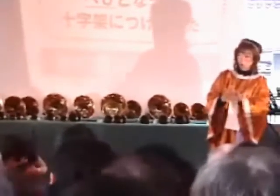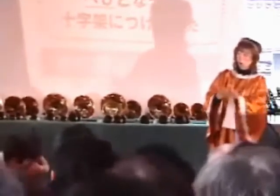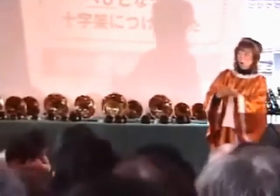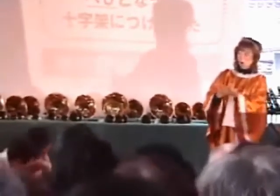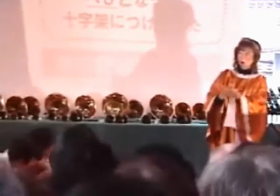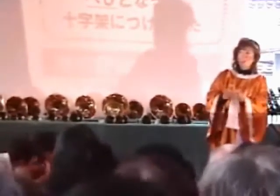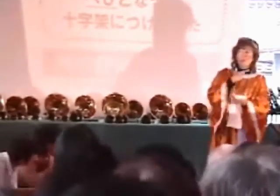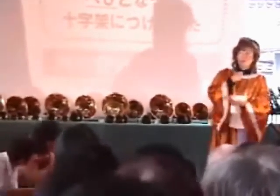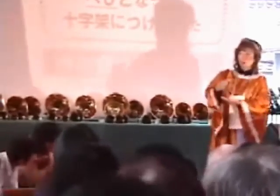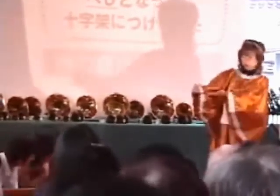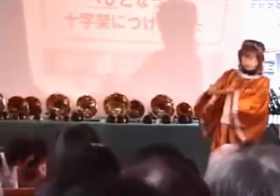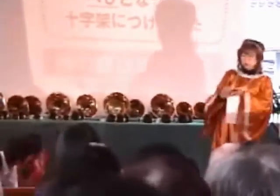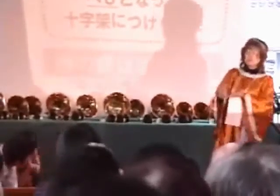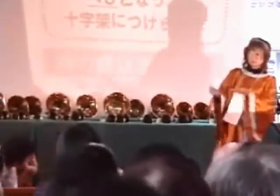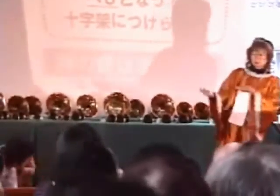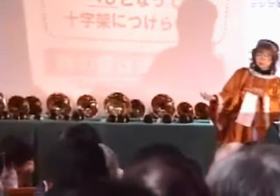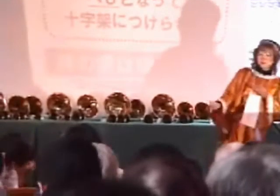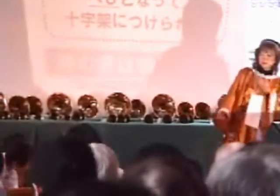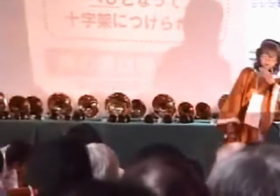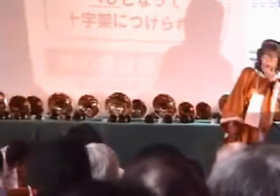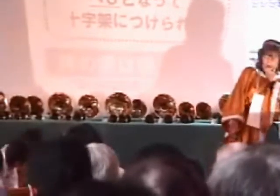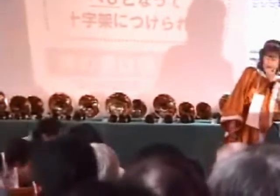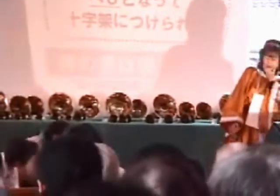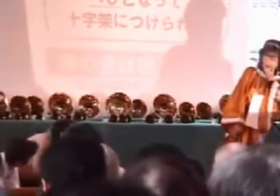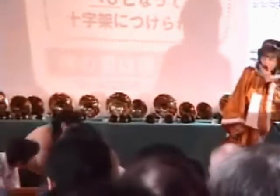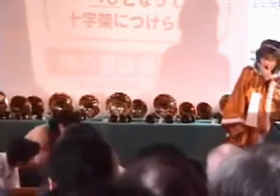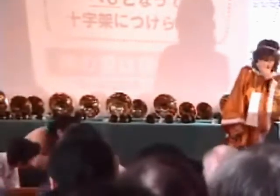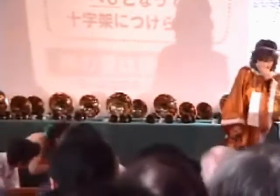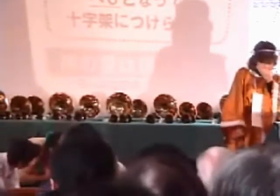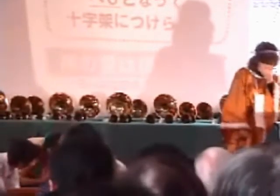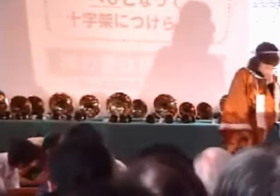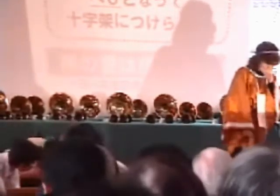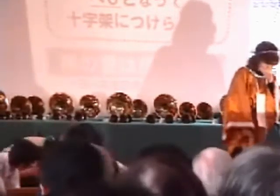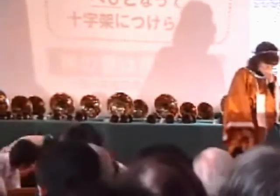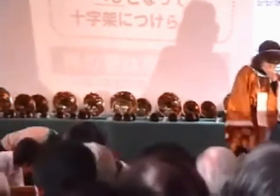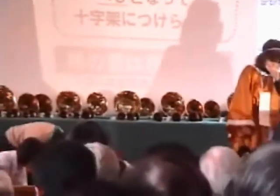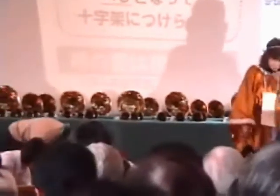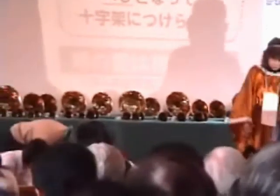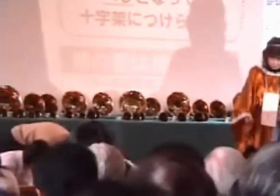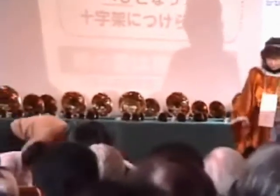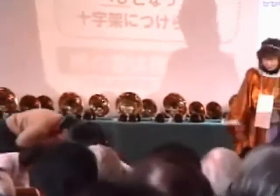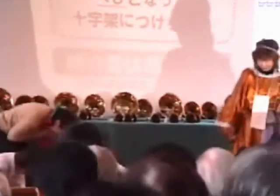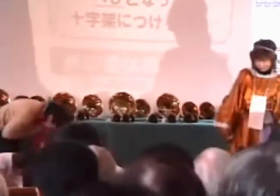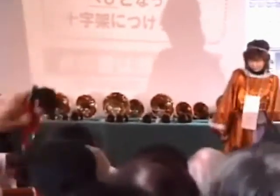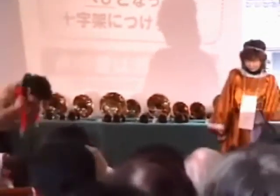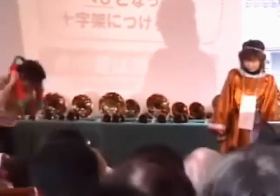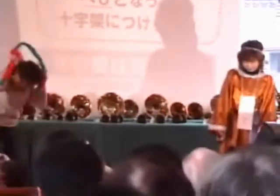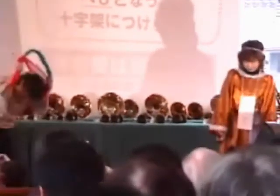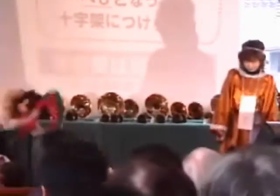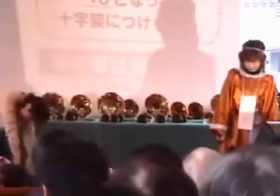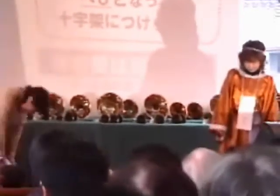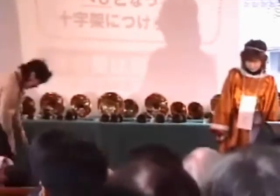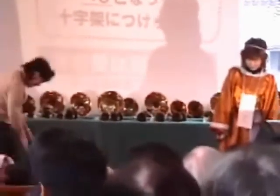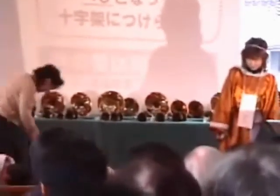助けて、痛い、多くの人々が蛇に噛まれて死にました。も